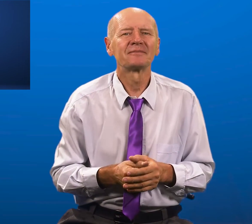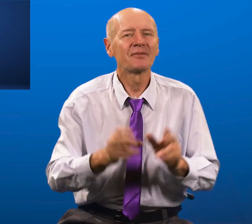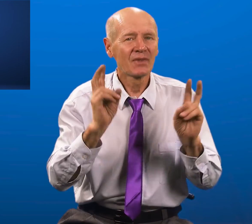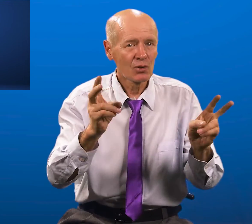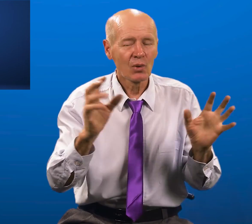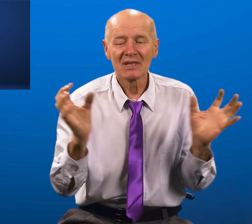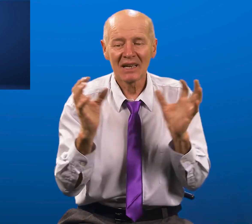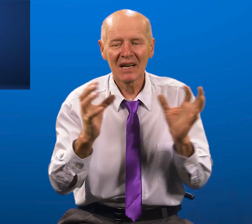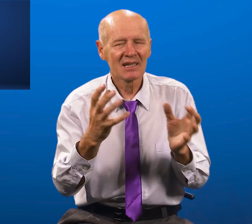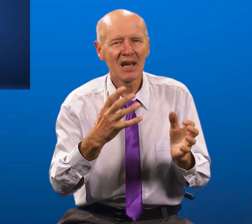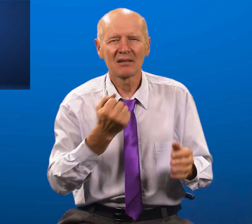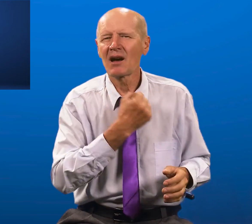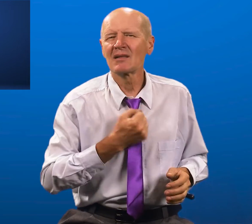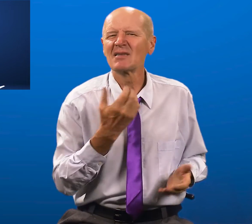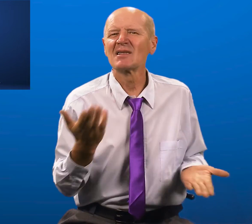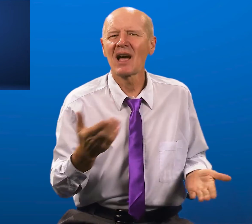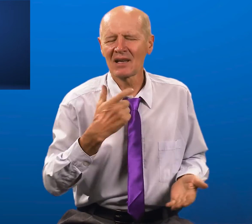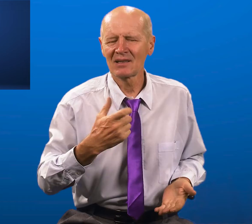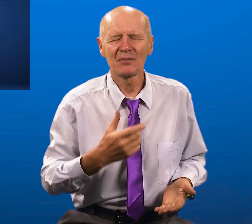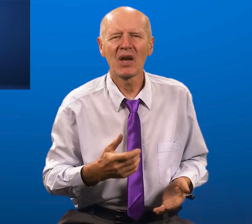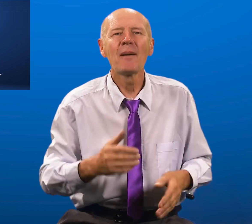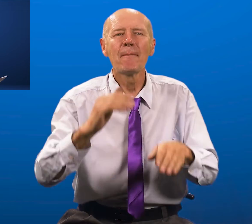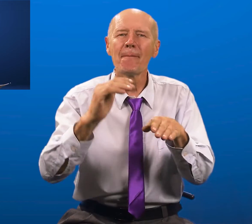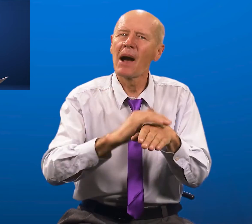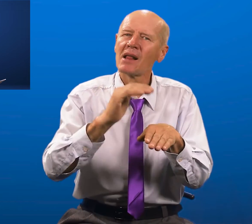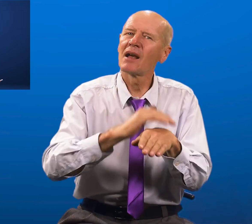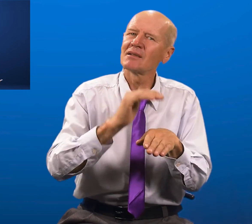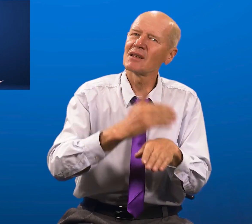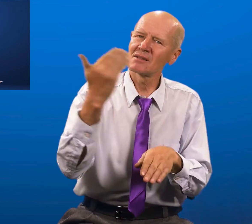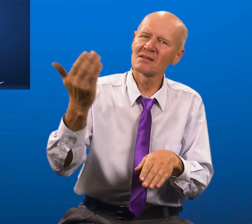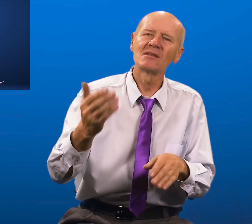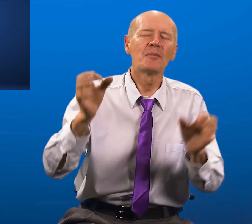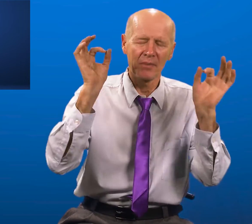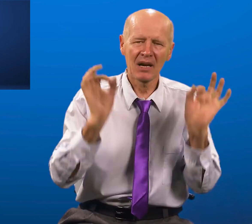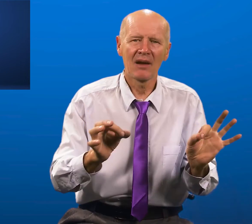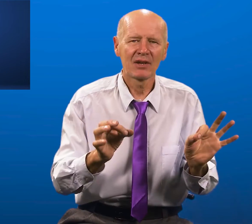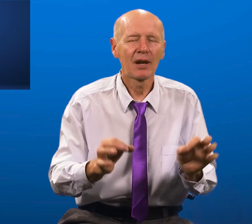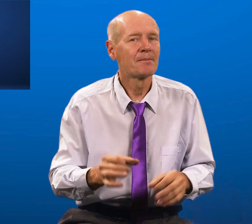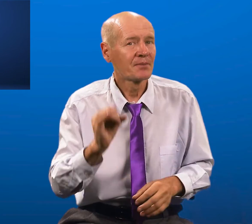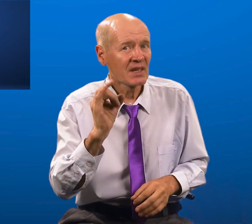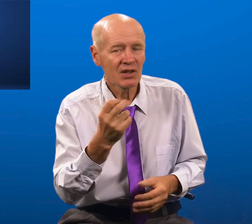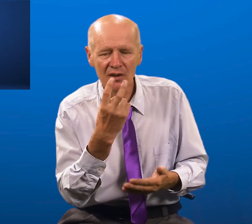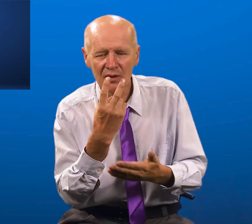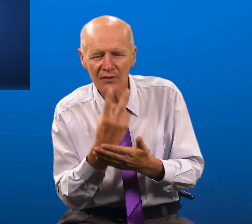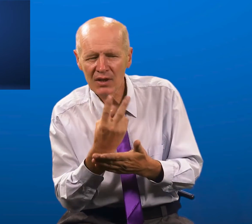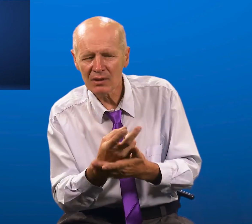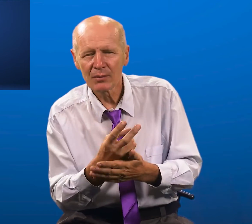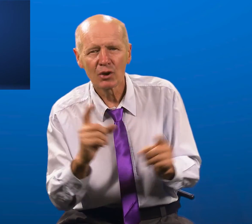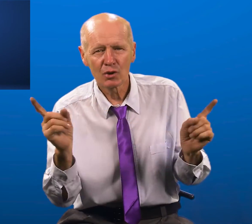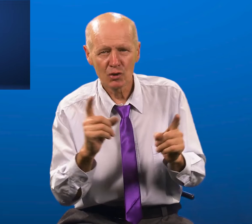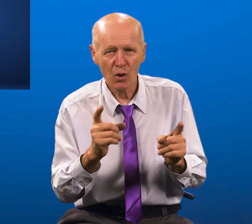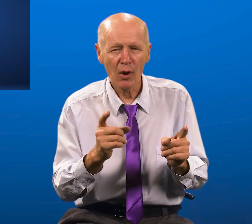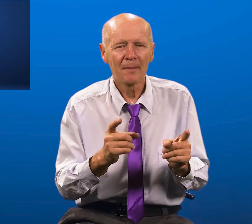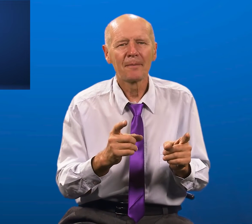пути. И дальше мы видим, что история набирает обороты, и мы